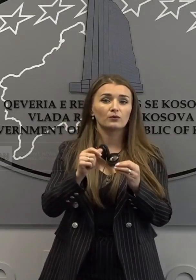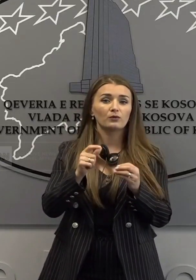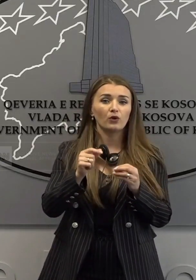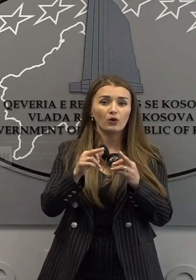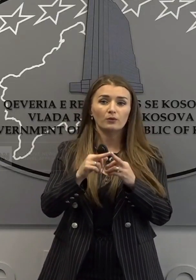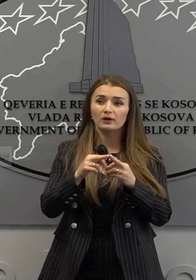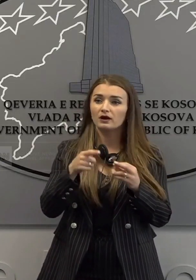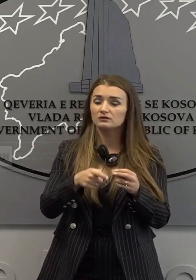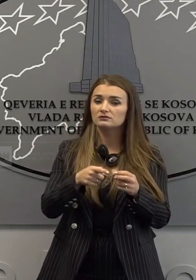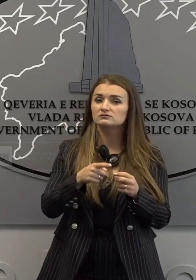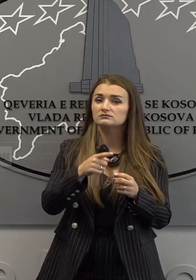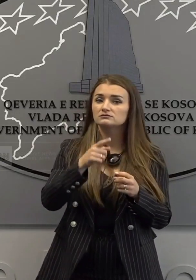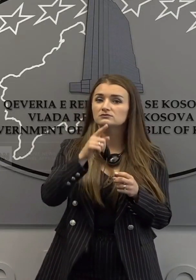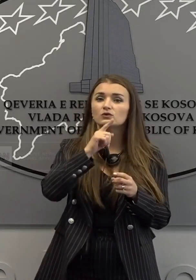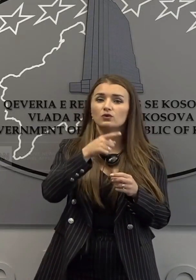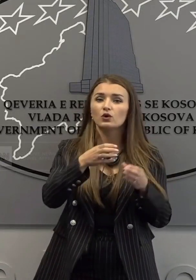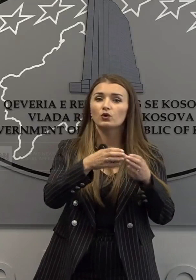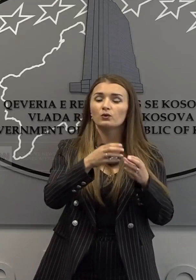policë.